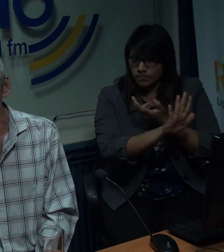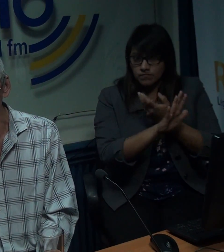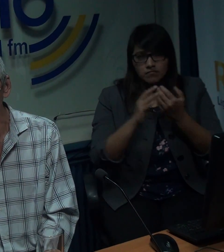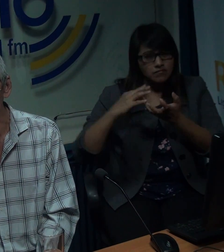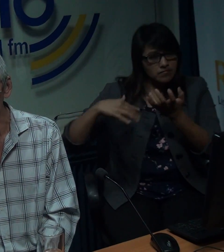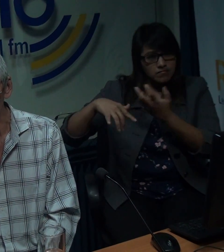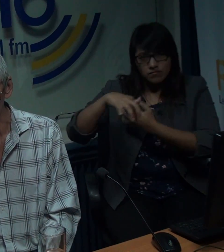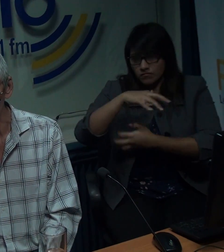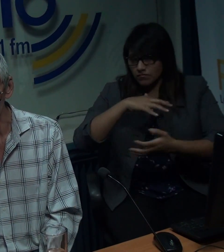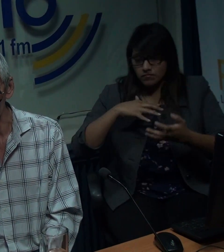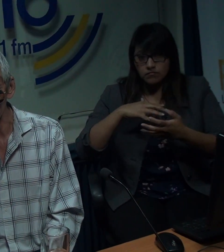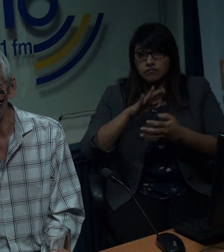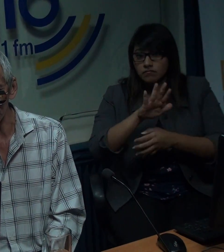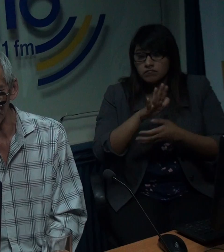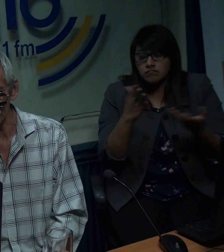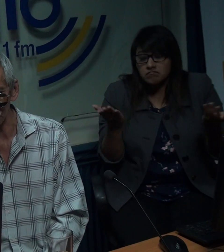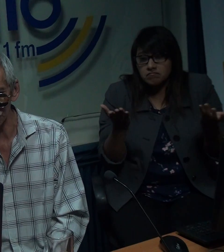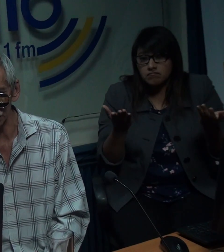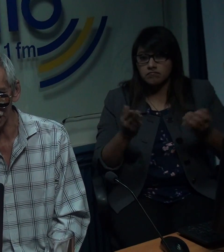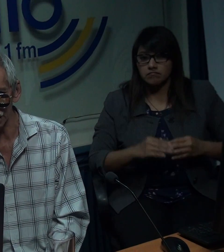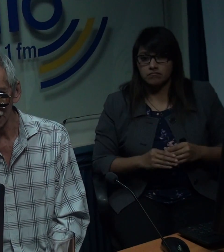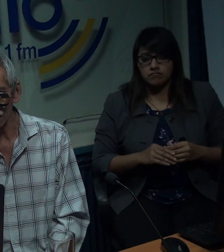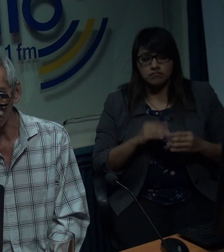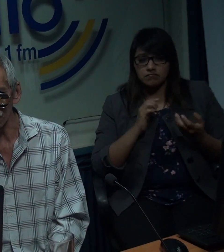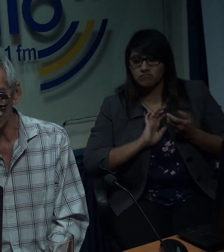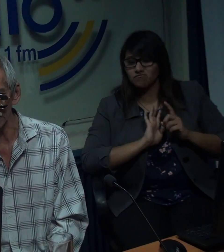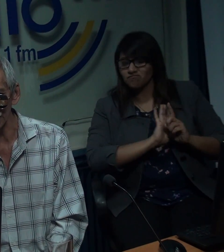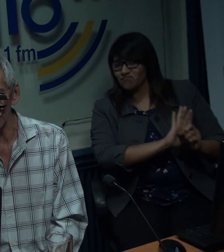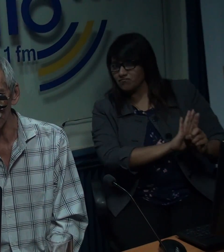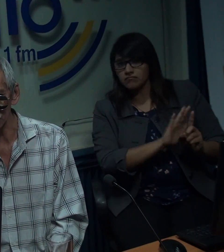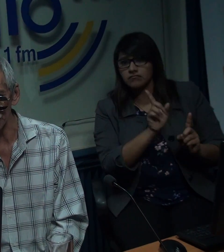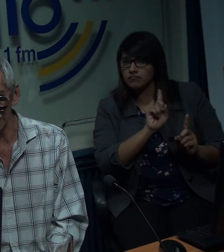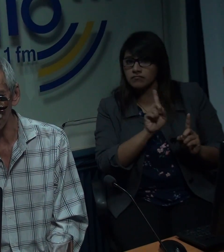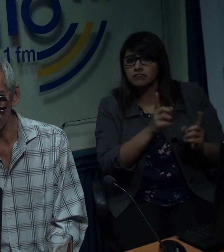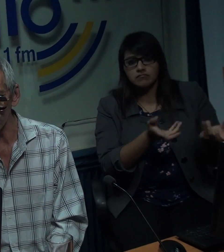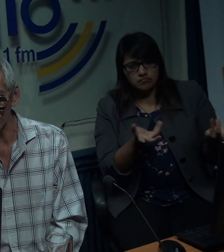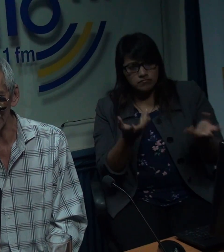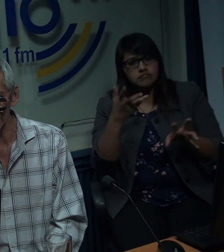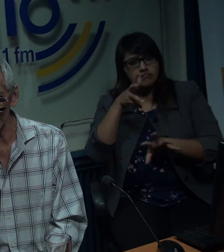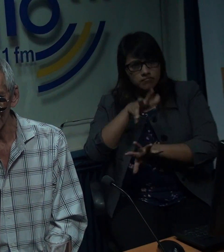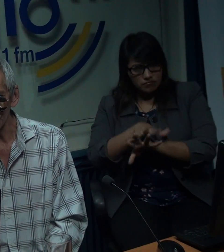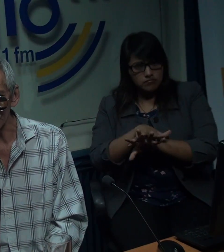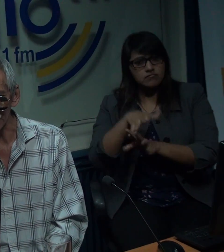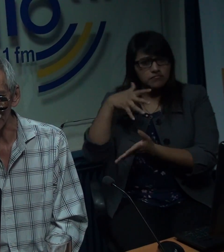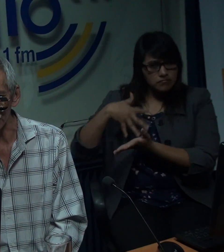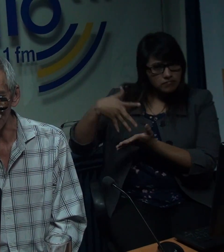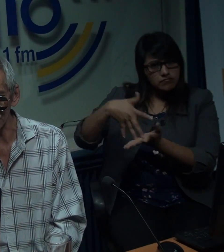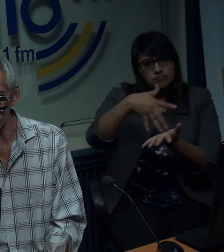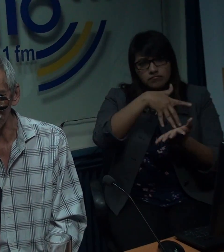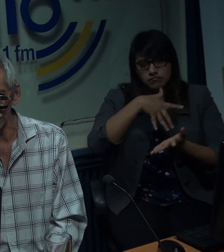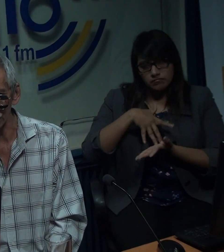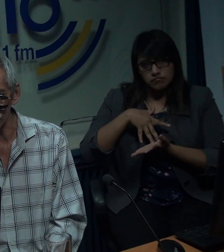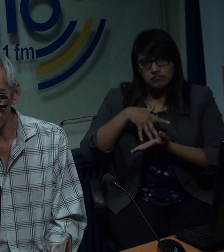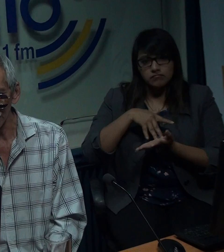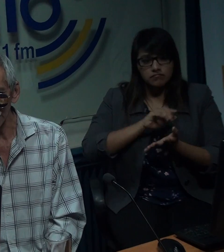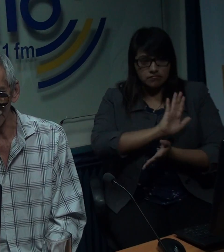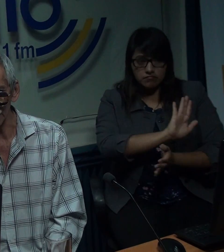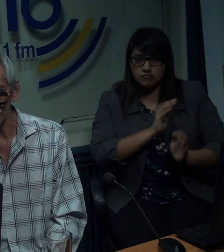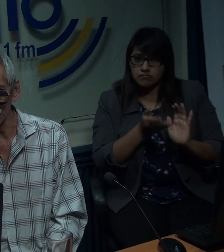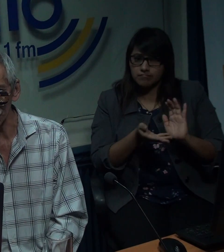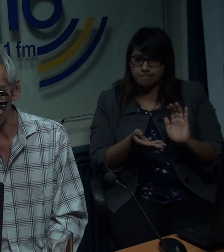ellos, para no aislar a estos niños, sino que hacerlos sentir como parte de la sociedad y como parte del crecimiento de